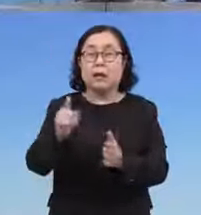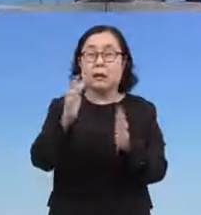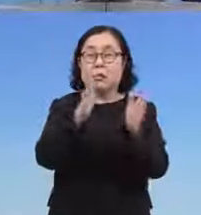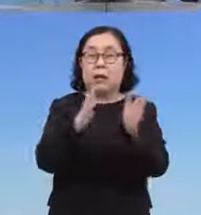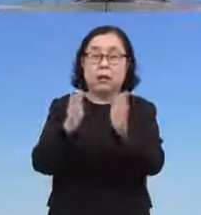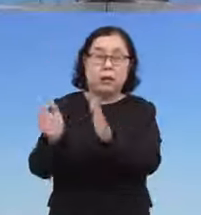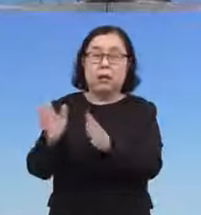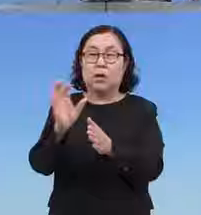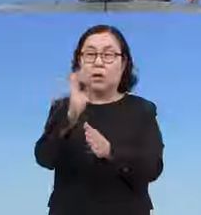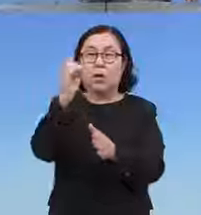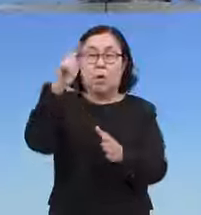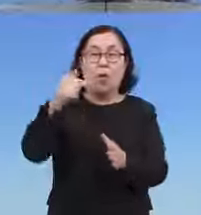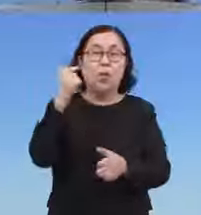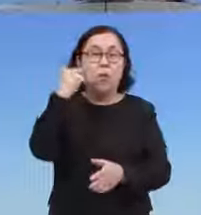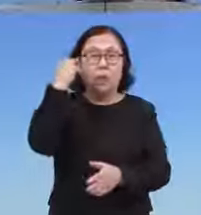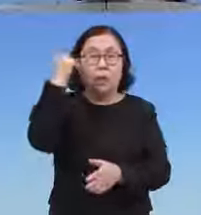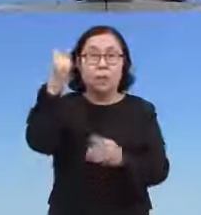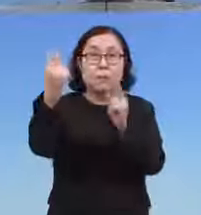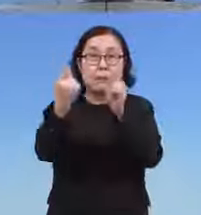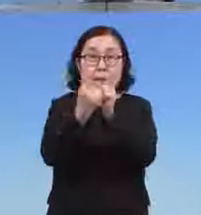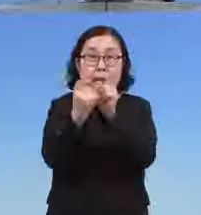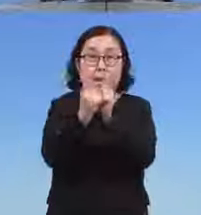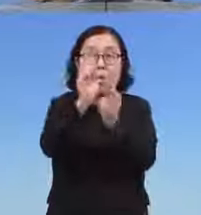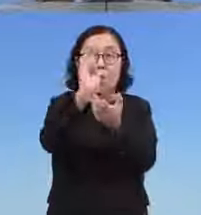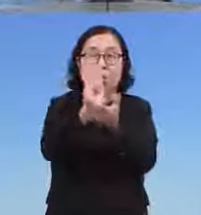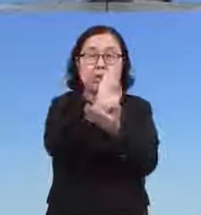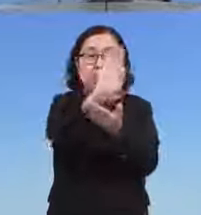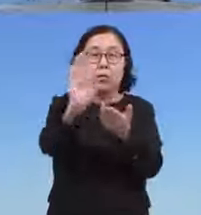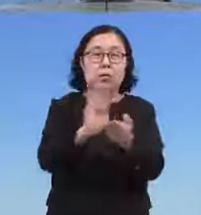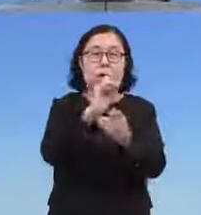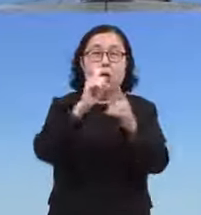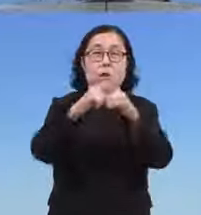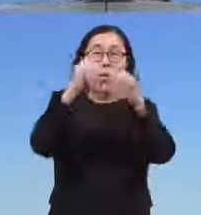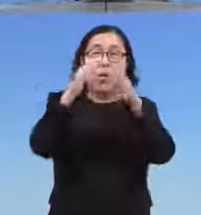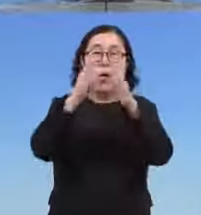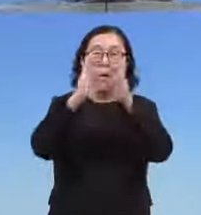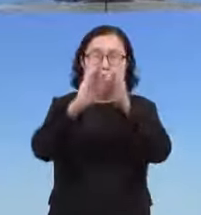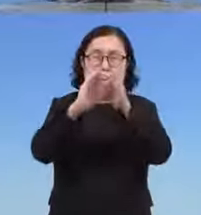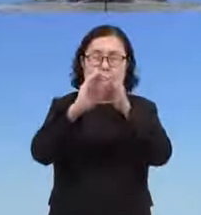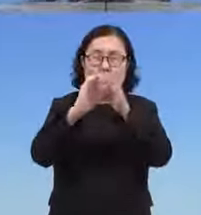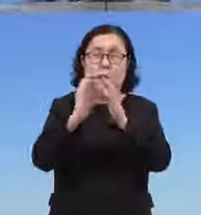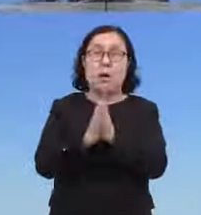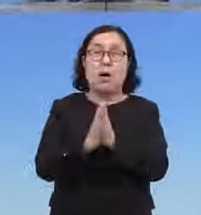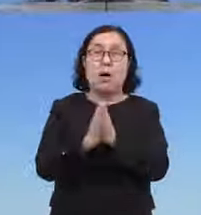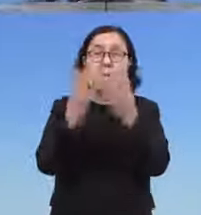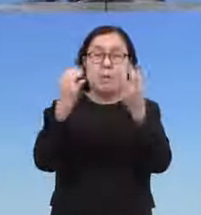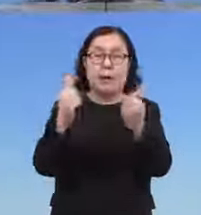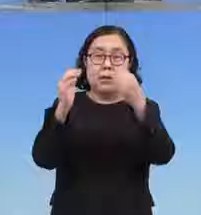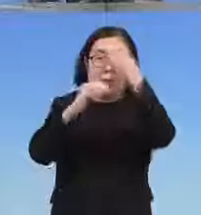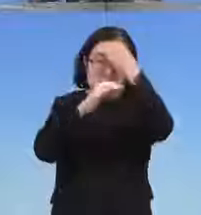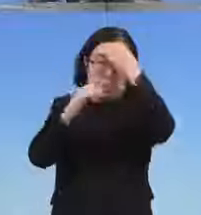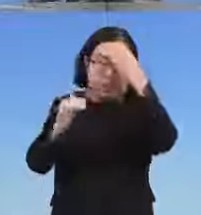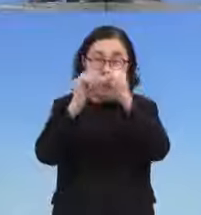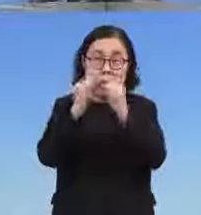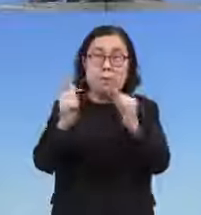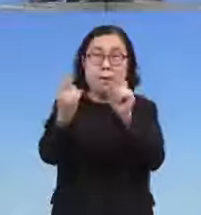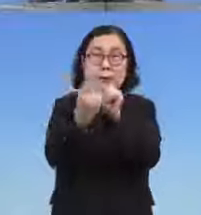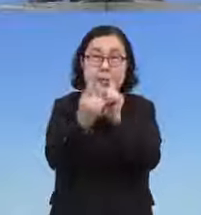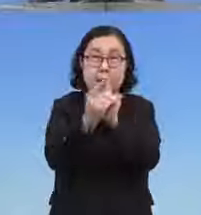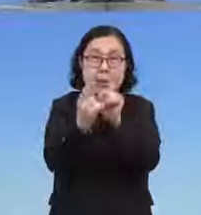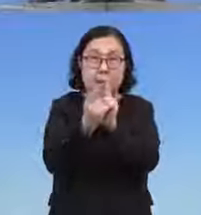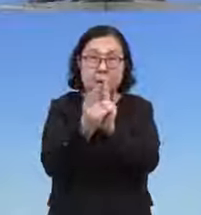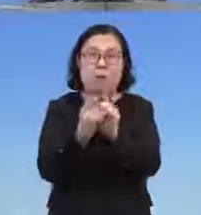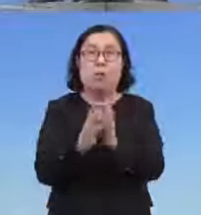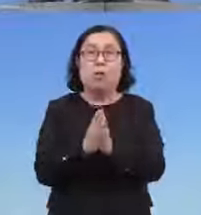그 과정을 통해서 옥하는 목사님을 만나고 분당 우리 교회를 통해 수많은 성도들을 만나고 한치의 오차 없이